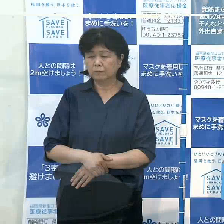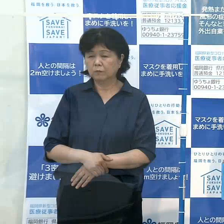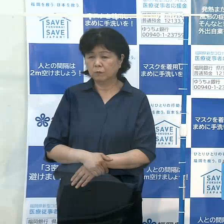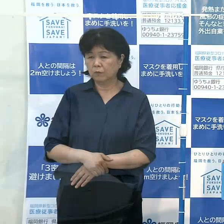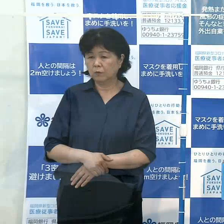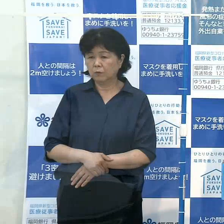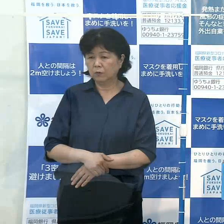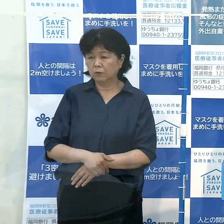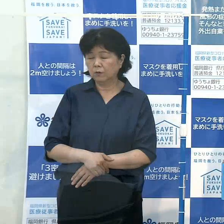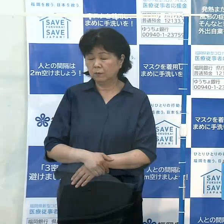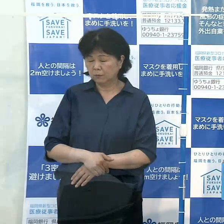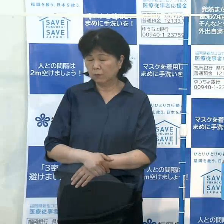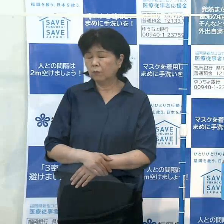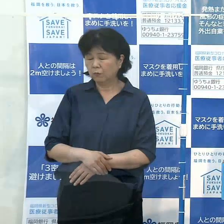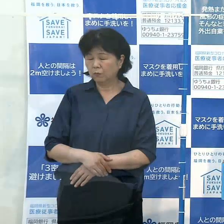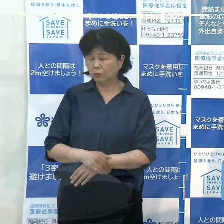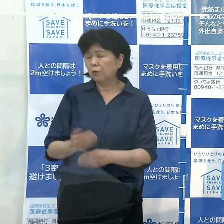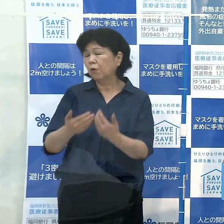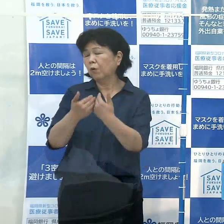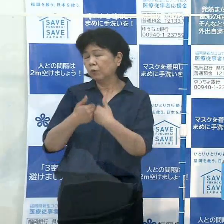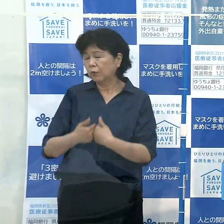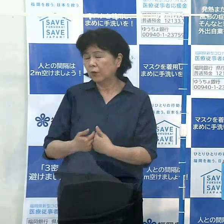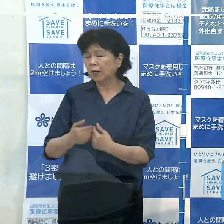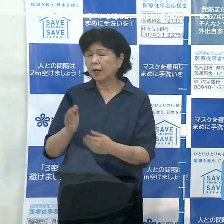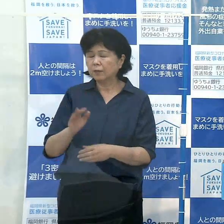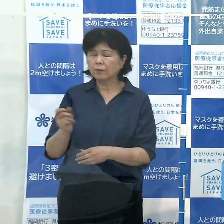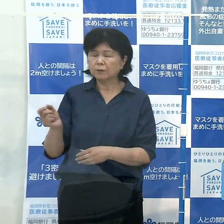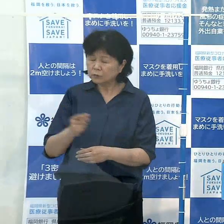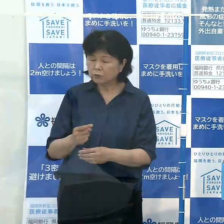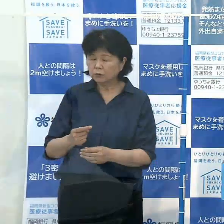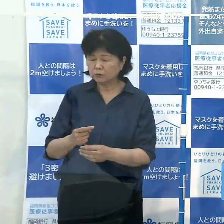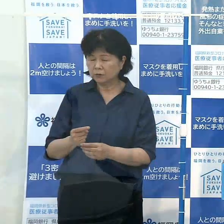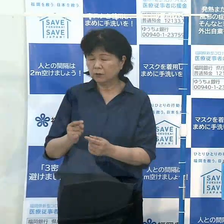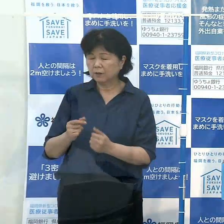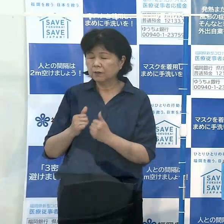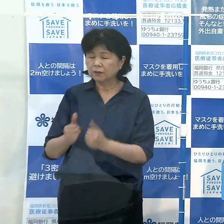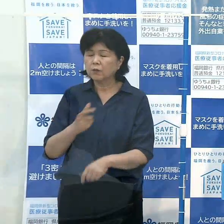に応じていただきたい、そういう趣旨であります。